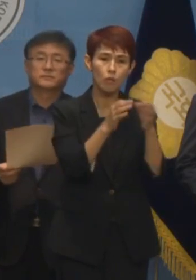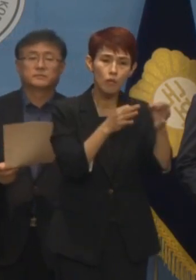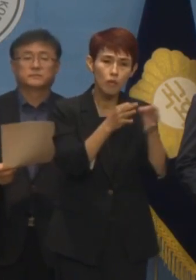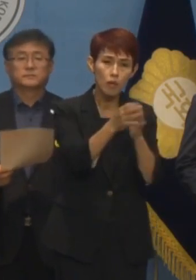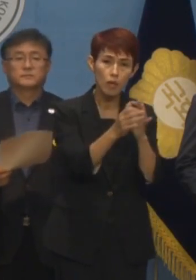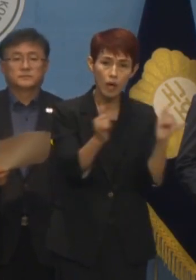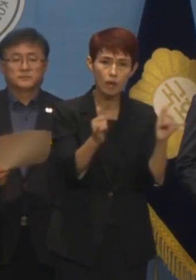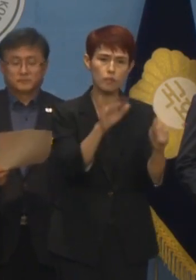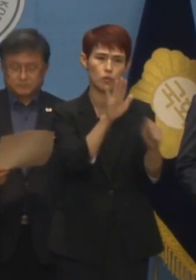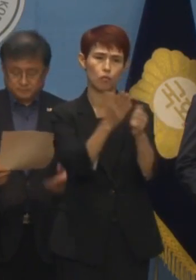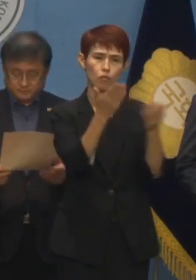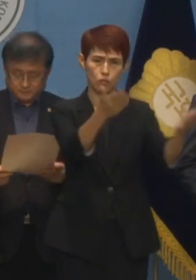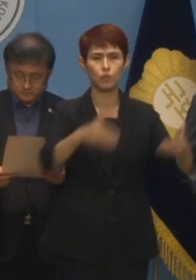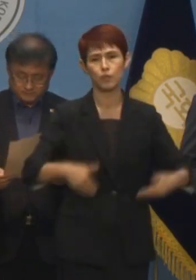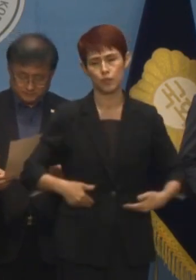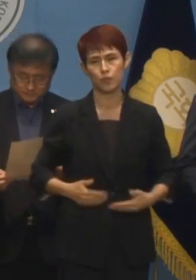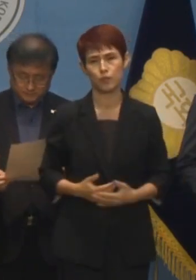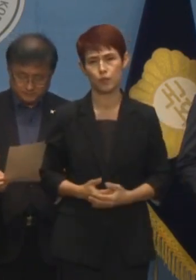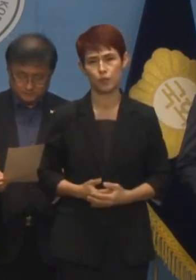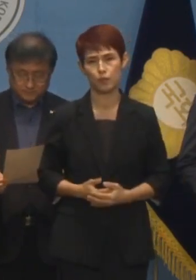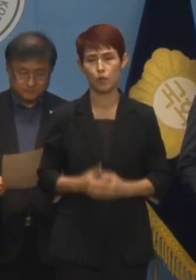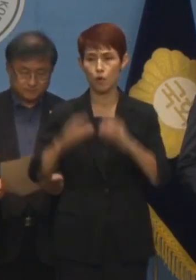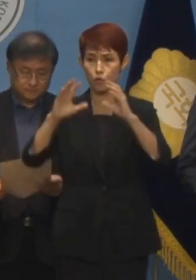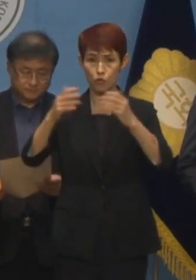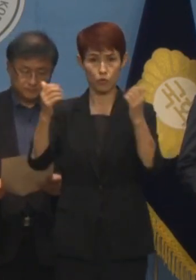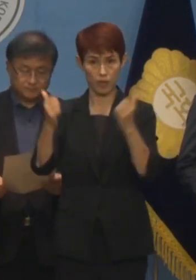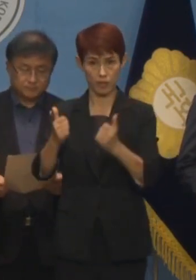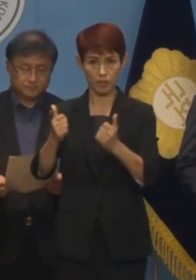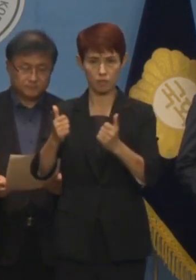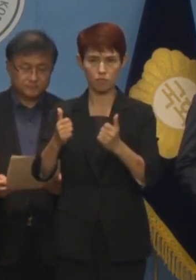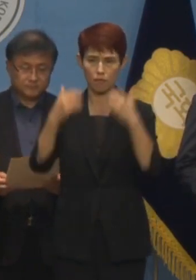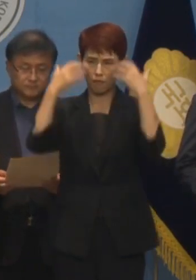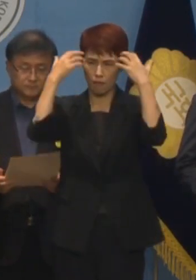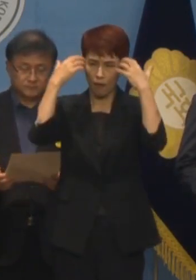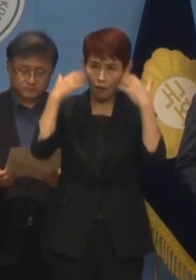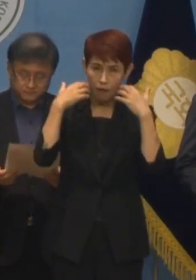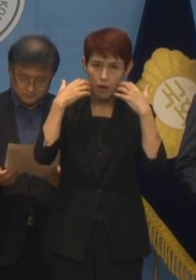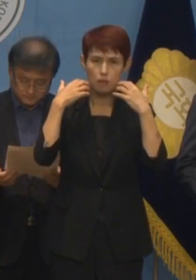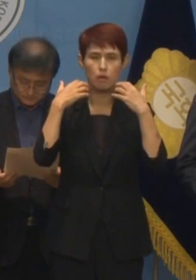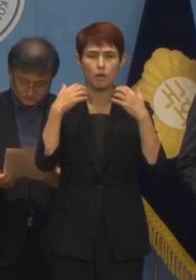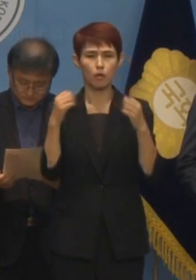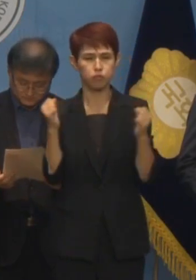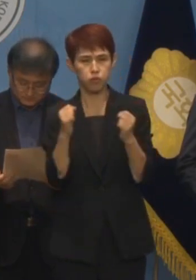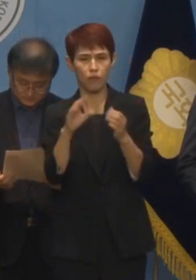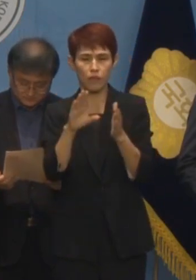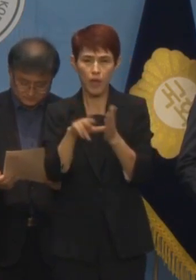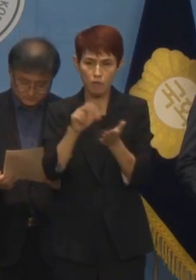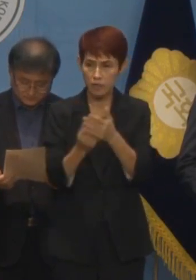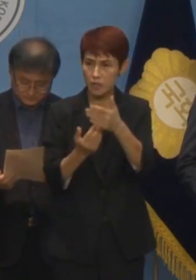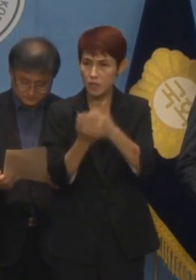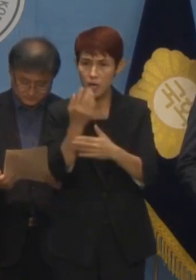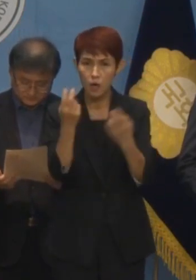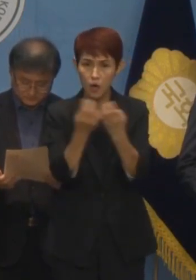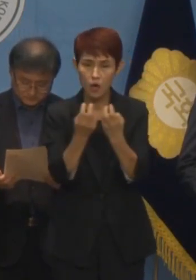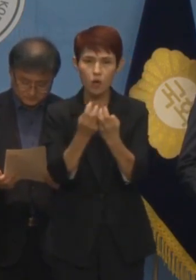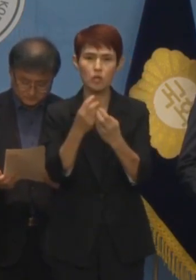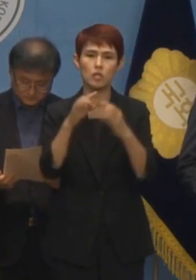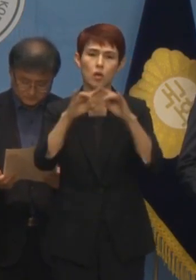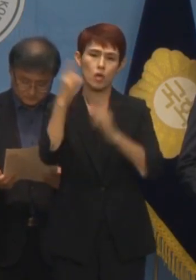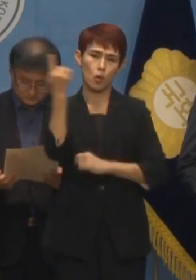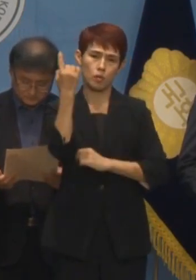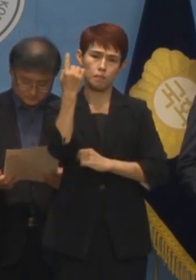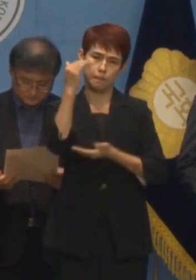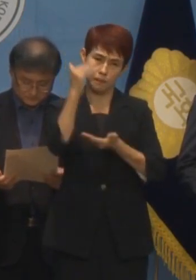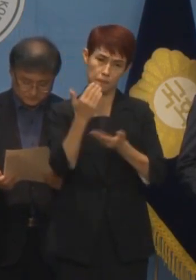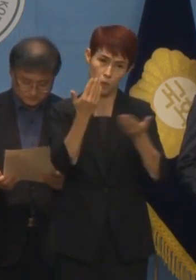지원이 절실히 필요합니다. 지금 국회에는 폭염과 혹한 등의 재난이 발생할 경우 전기요금을